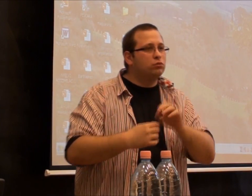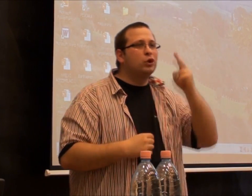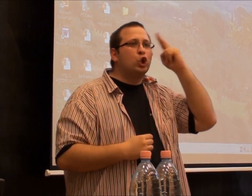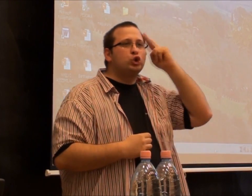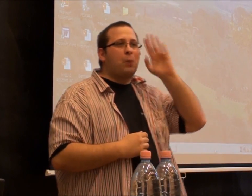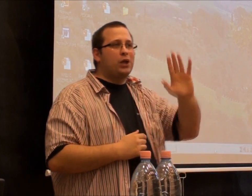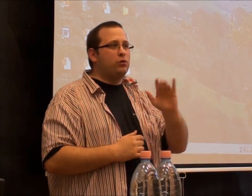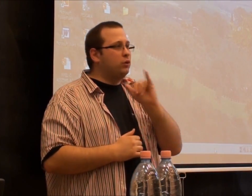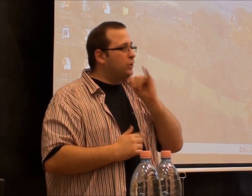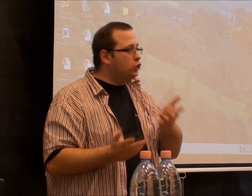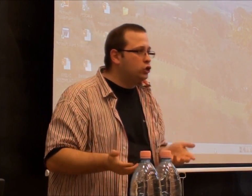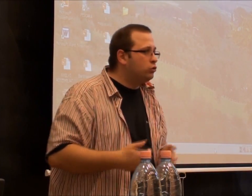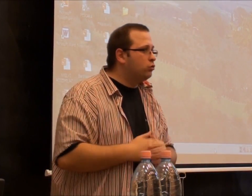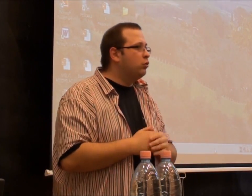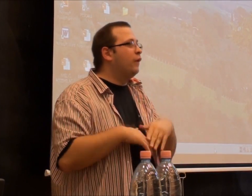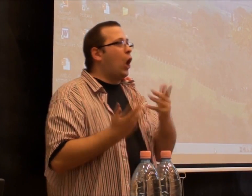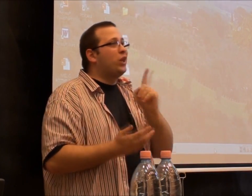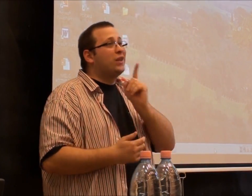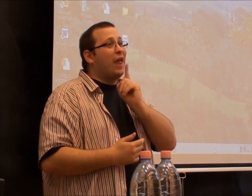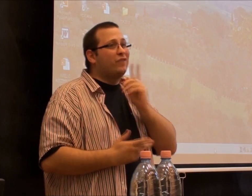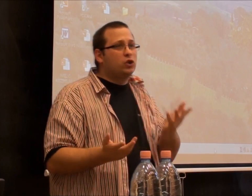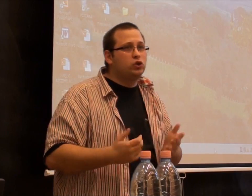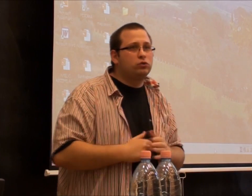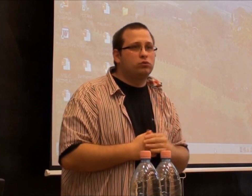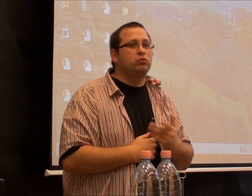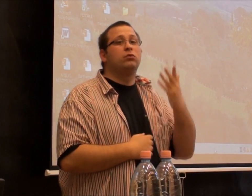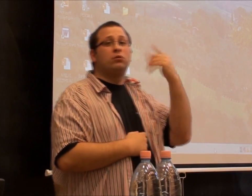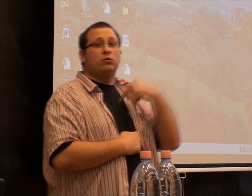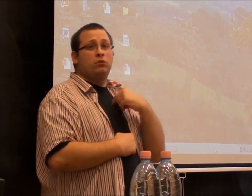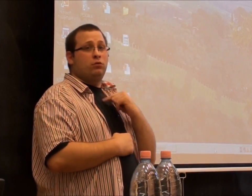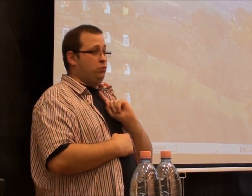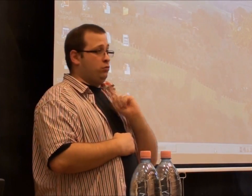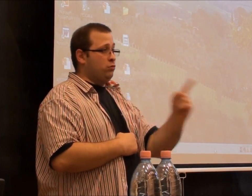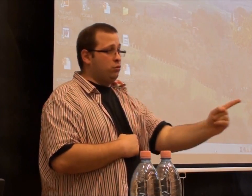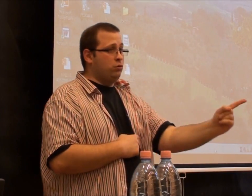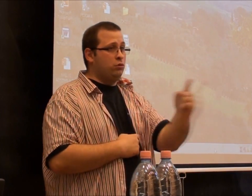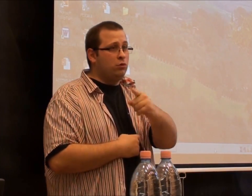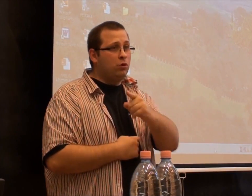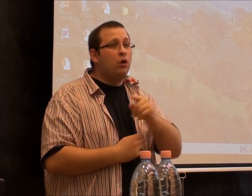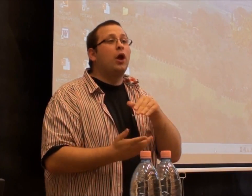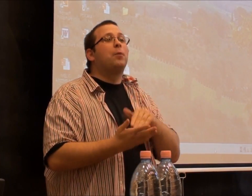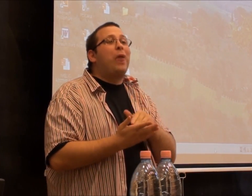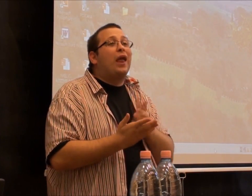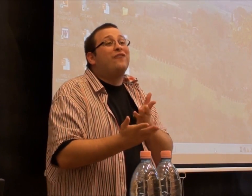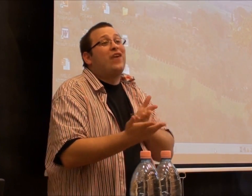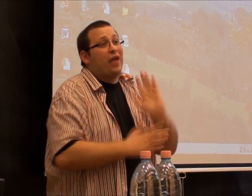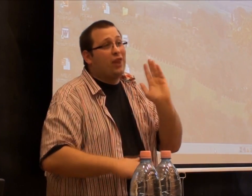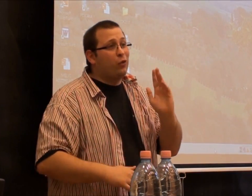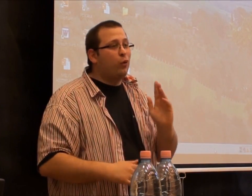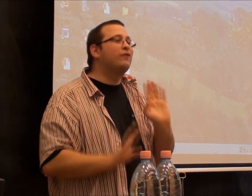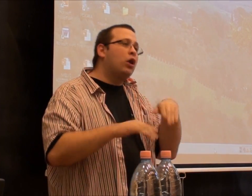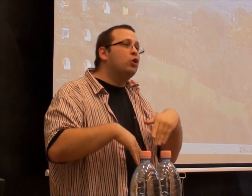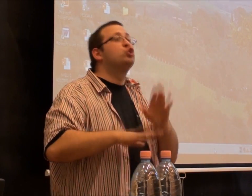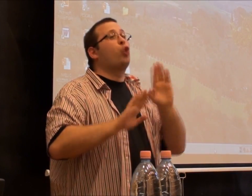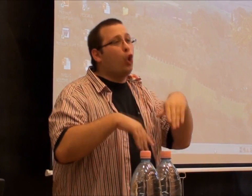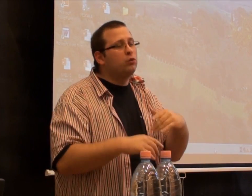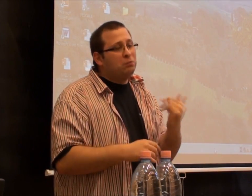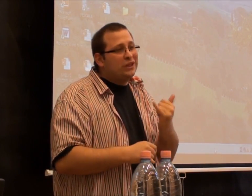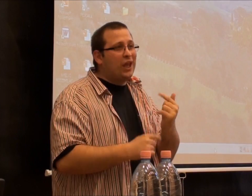témához kapcsolódva nincs ismerete, vagy kevés az ismerete, akkor véletlenül